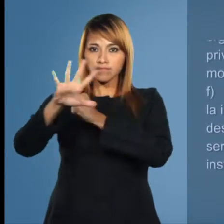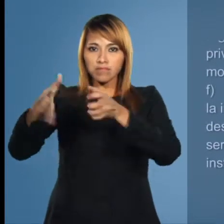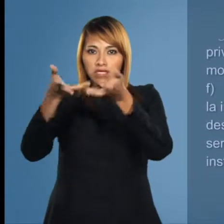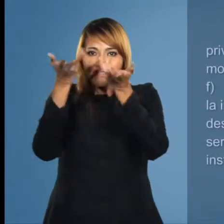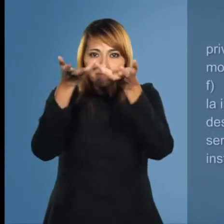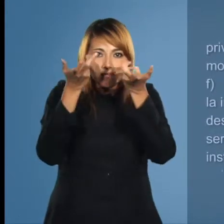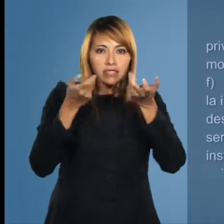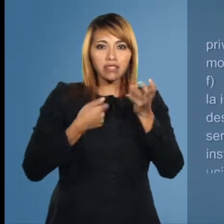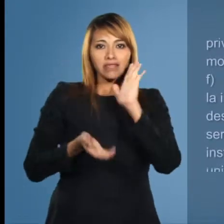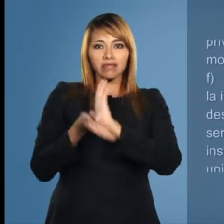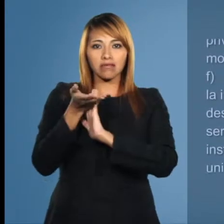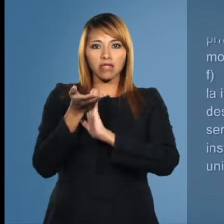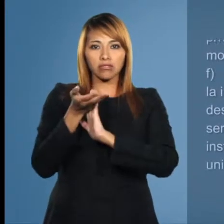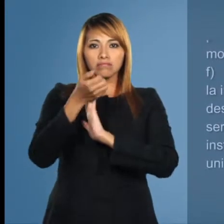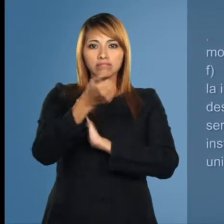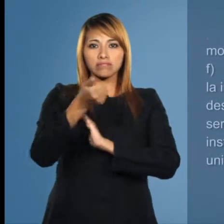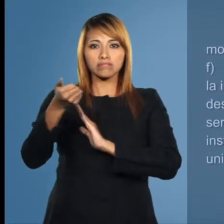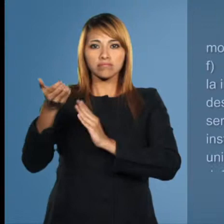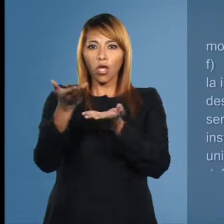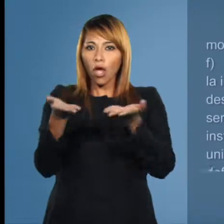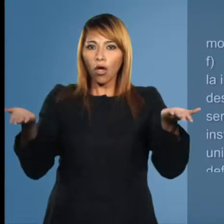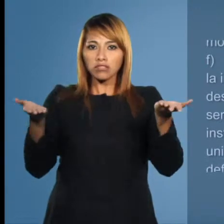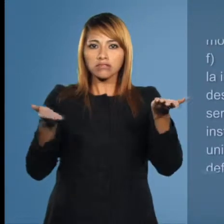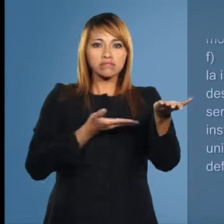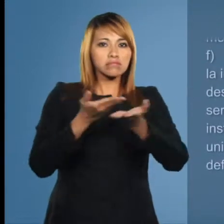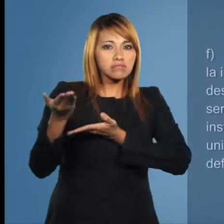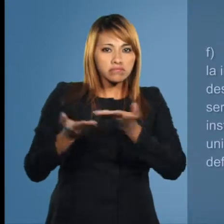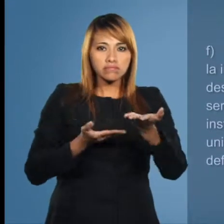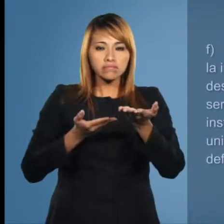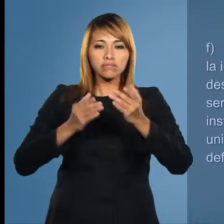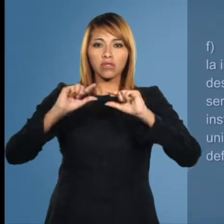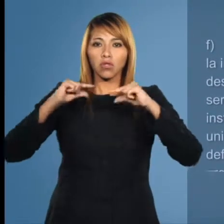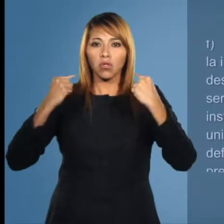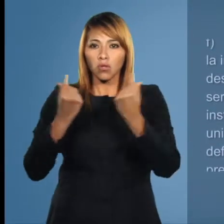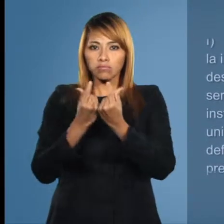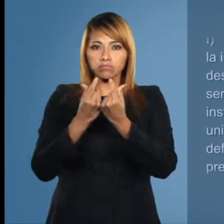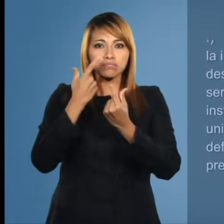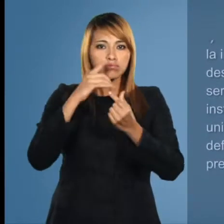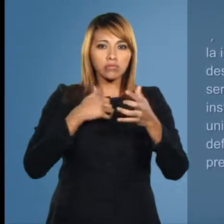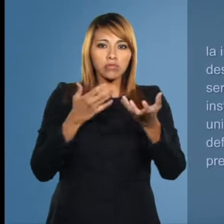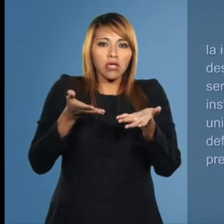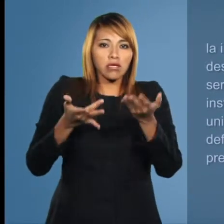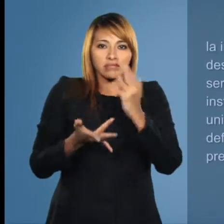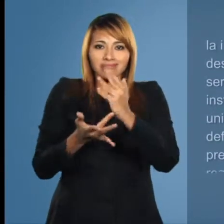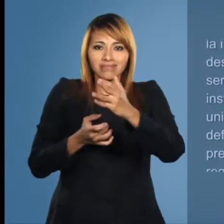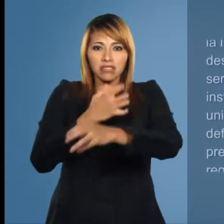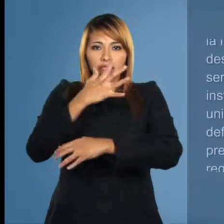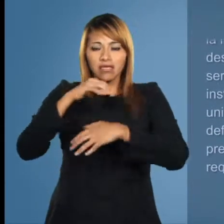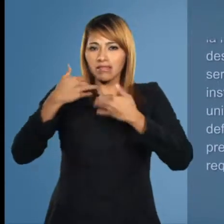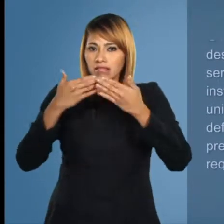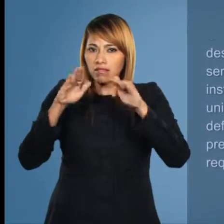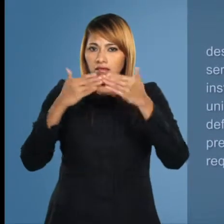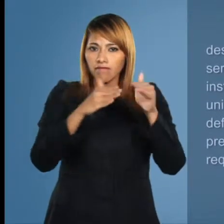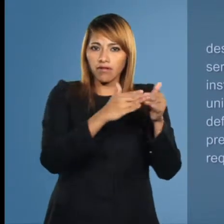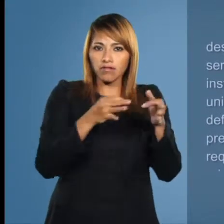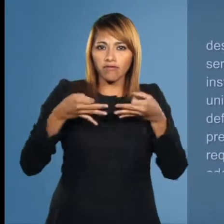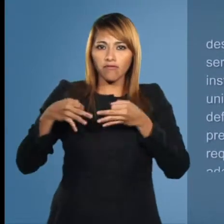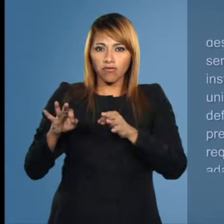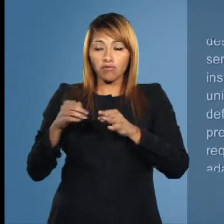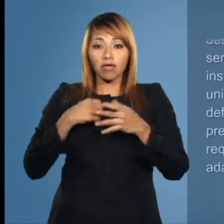y el desarrollo de bienes, servicios, equipo e instalaciones de diseño universal, con arreglo a la definición del artículo